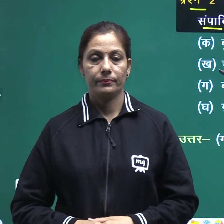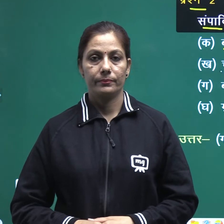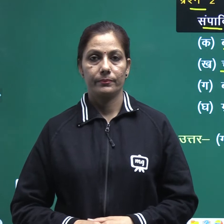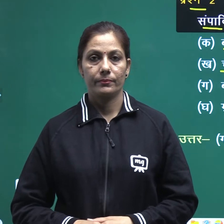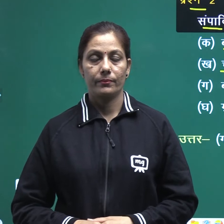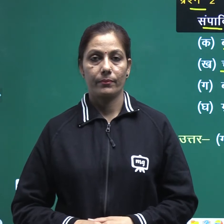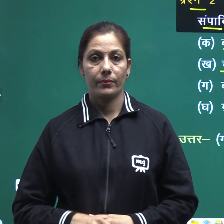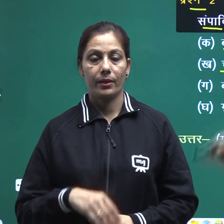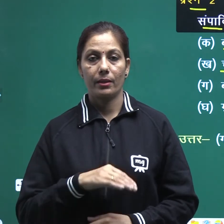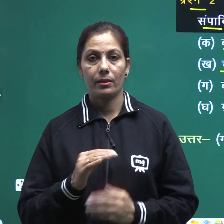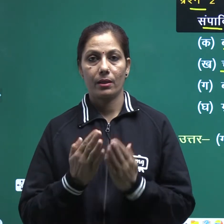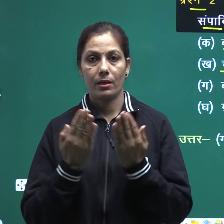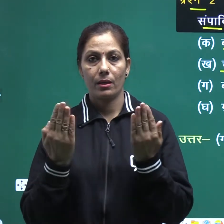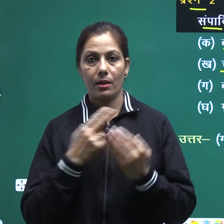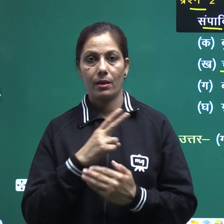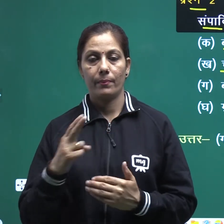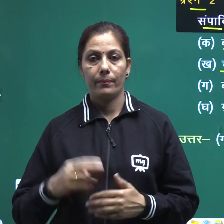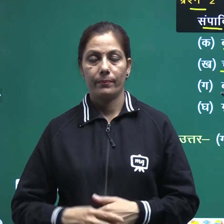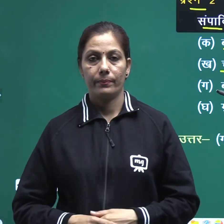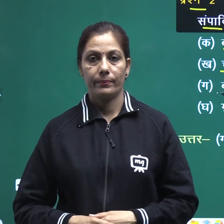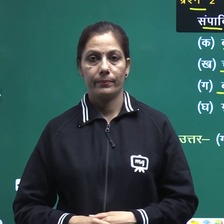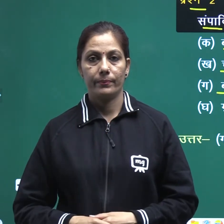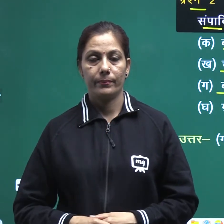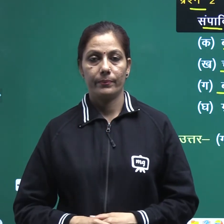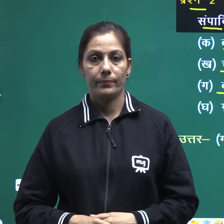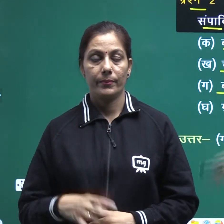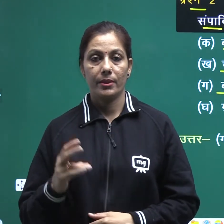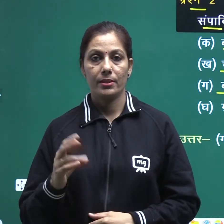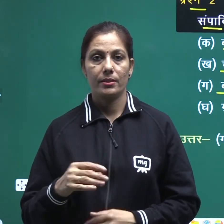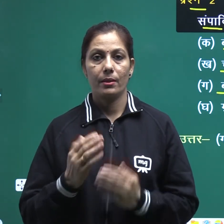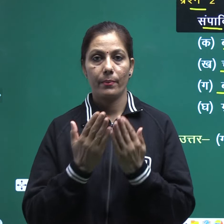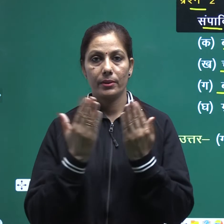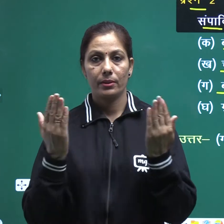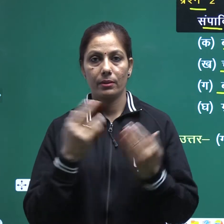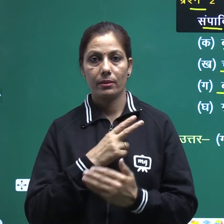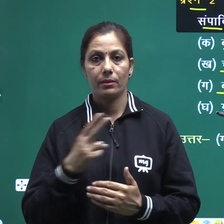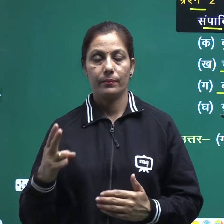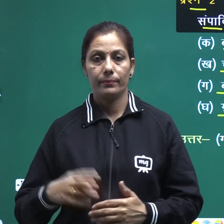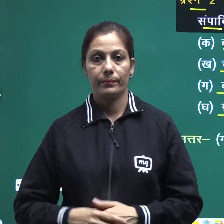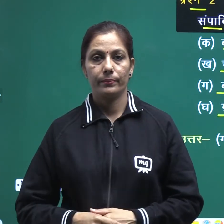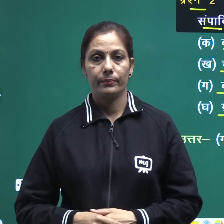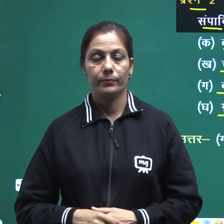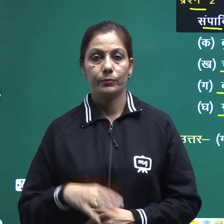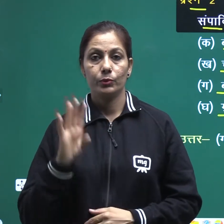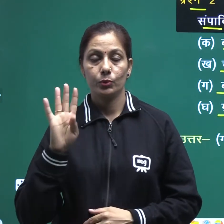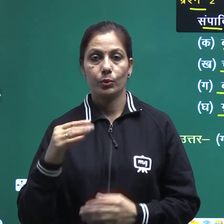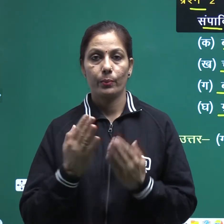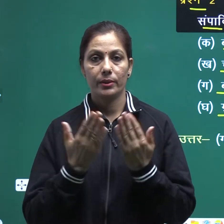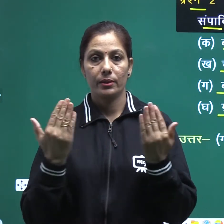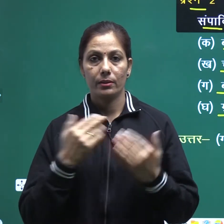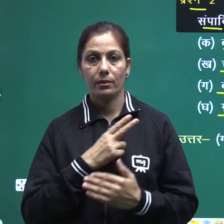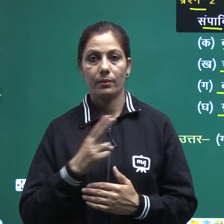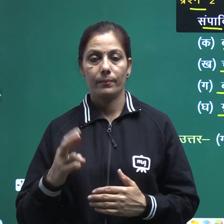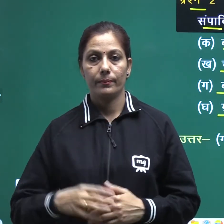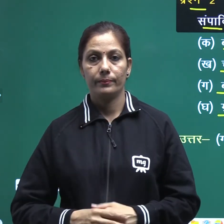और दूसरा चंपक है तीसरा बर्नर कि चौथा ग्राम गीत